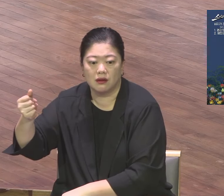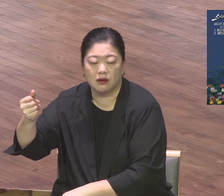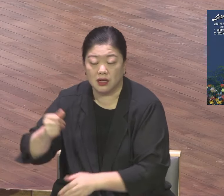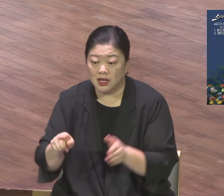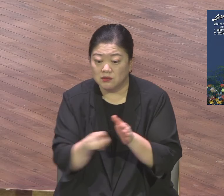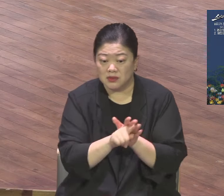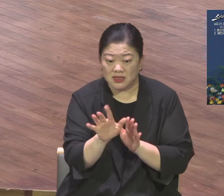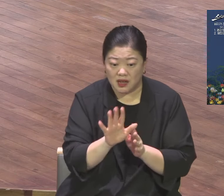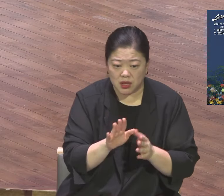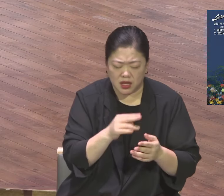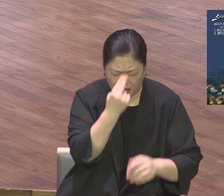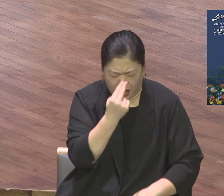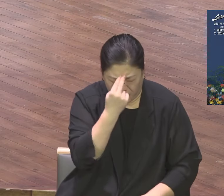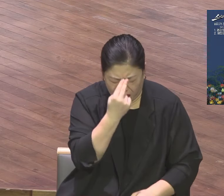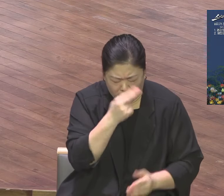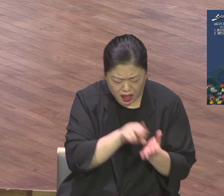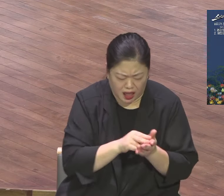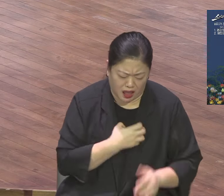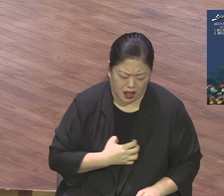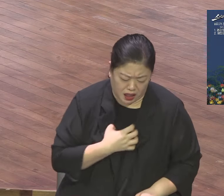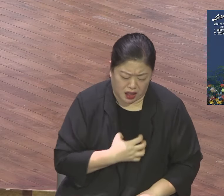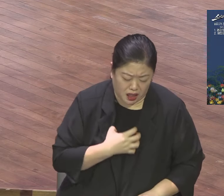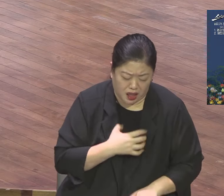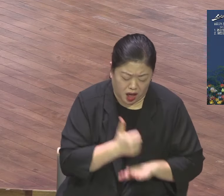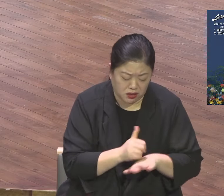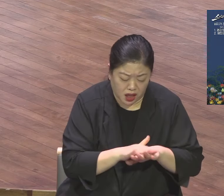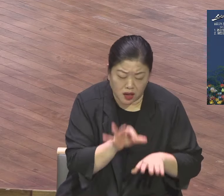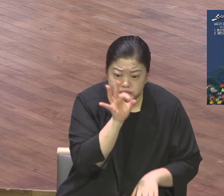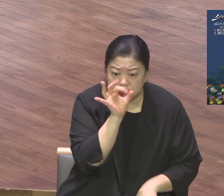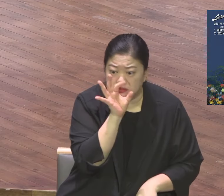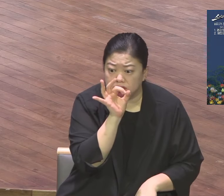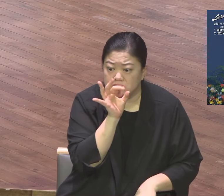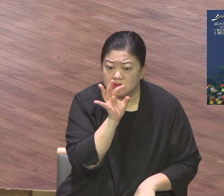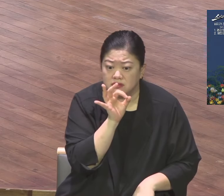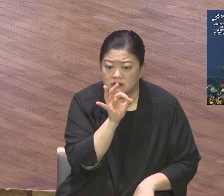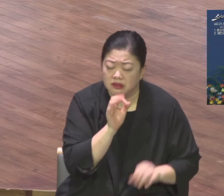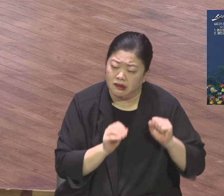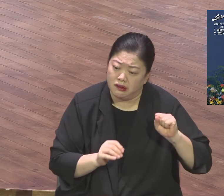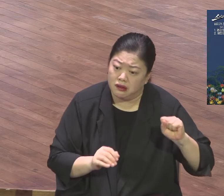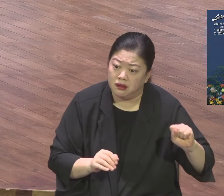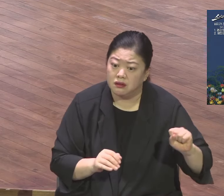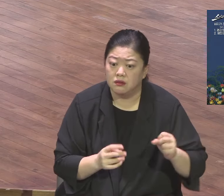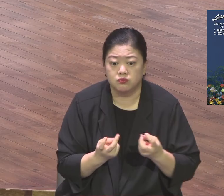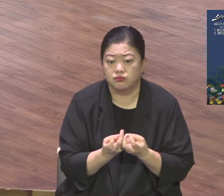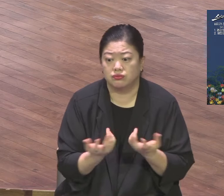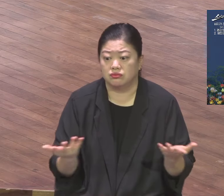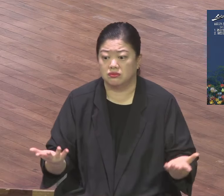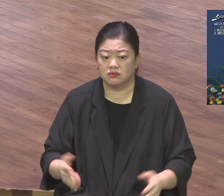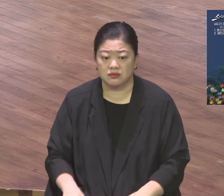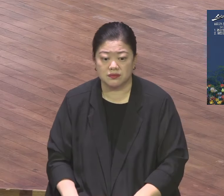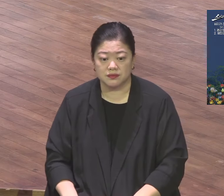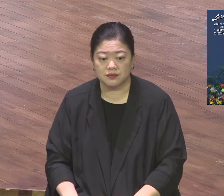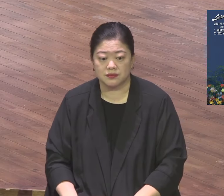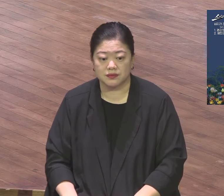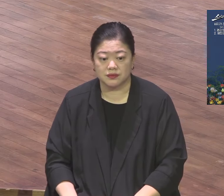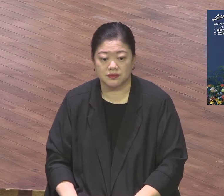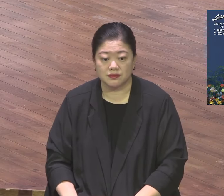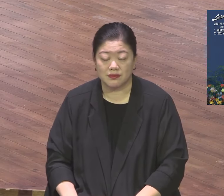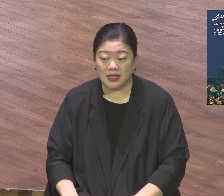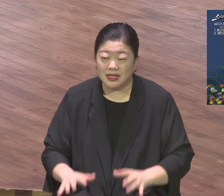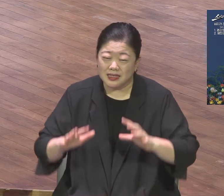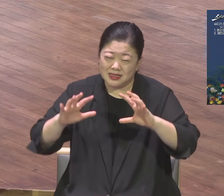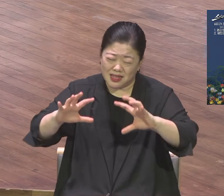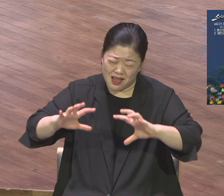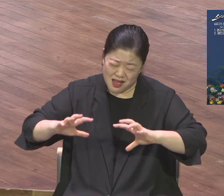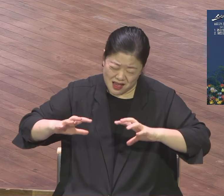이게 평탄한 삶이에요. 다 똑같아요. 누구나 다, 어느 누구나 다 지구촌에 육체를 가지고 사는 인간은